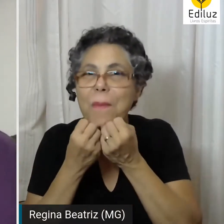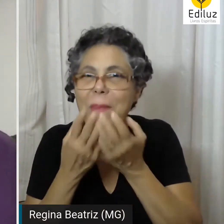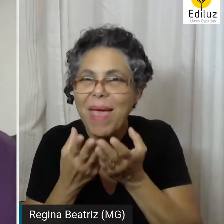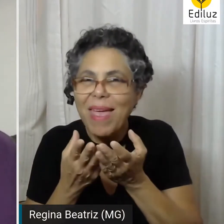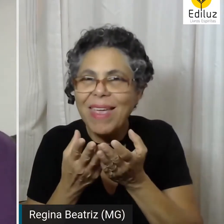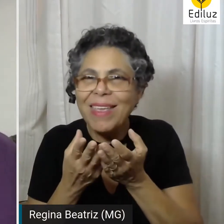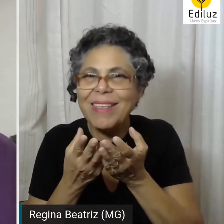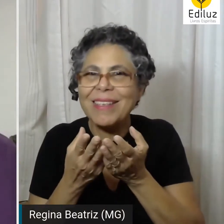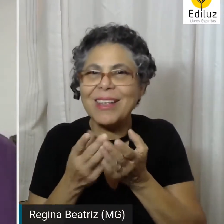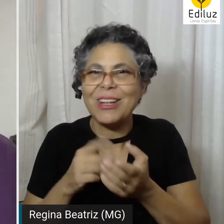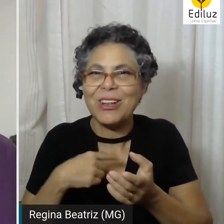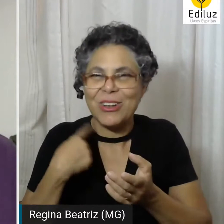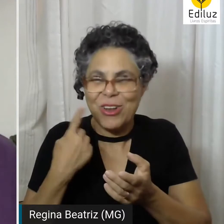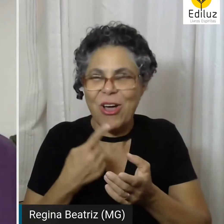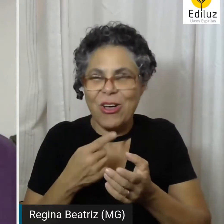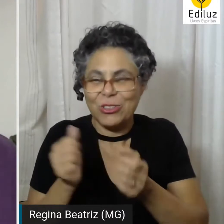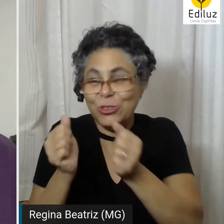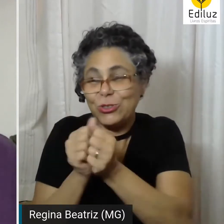lado silencia.